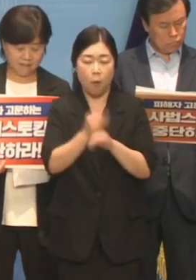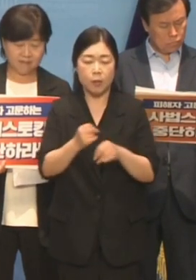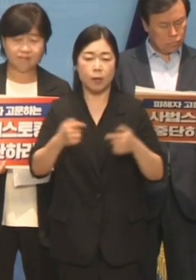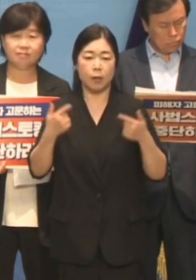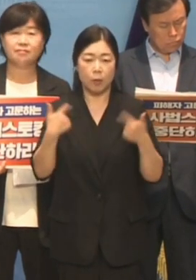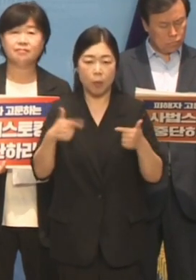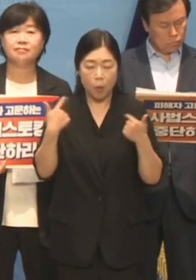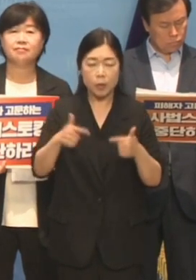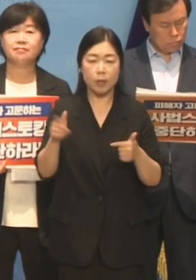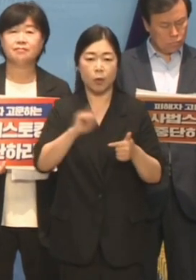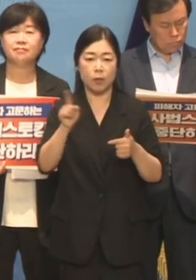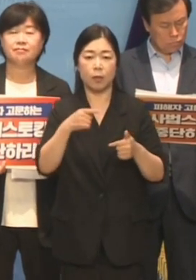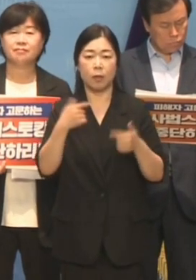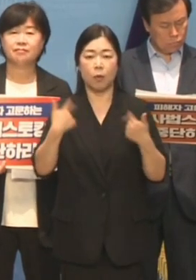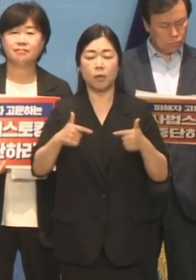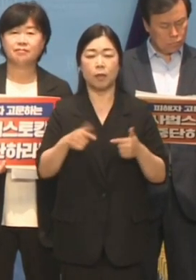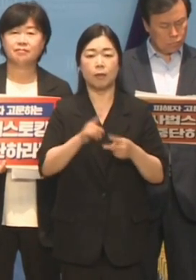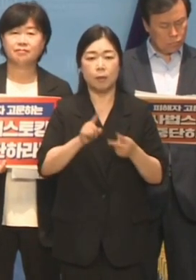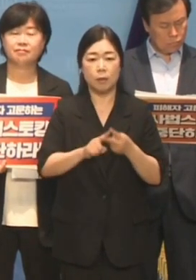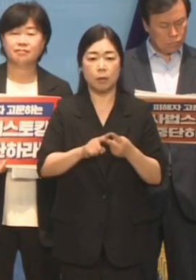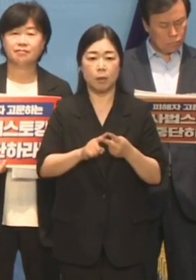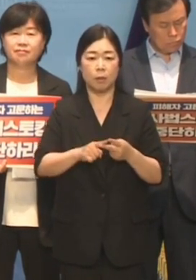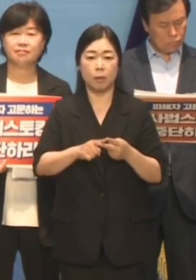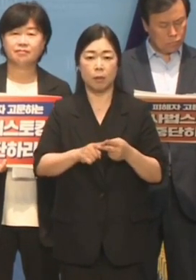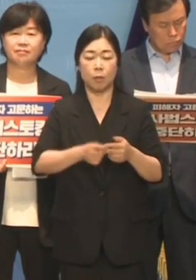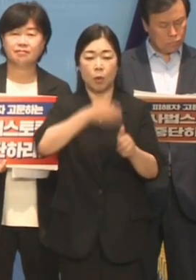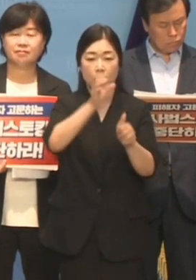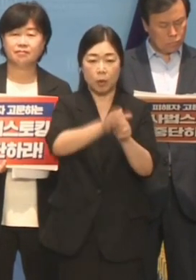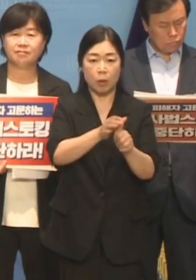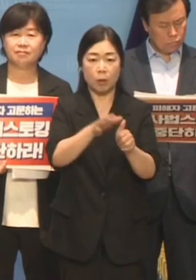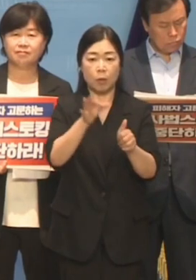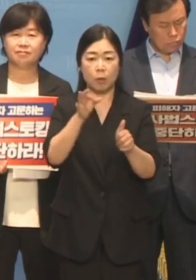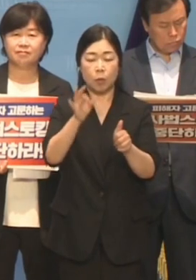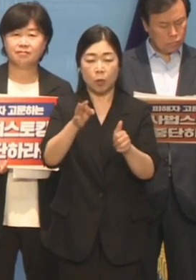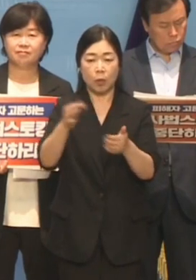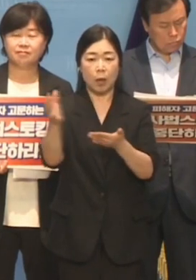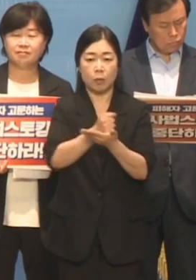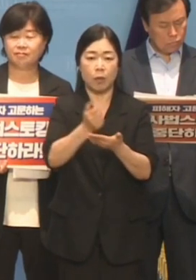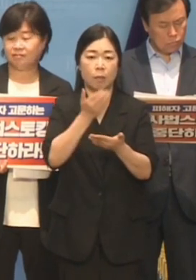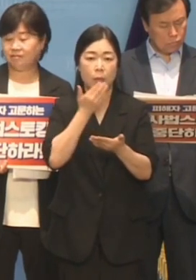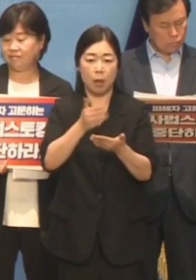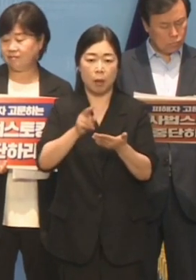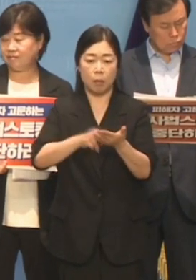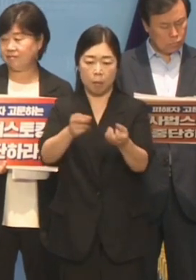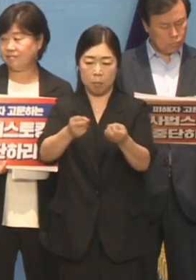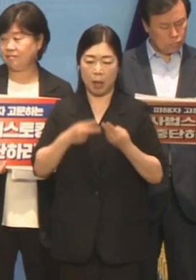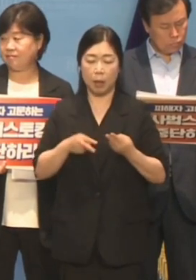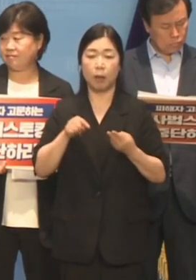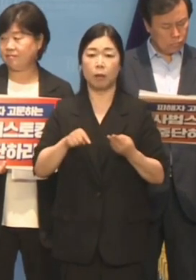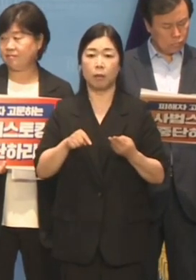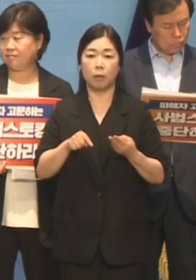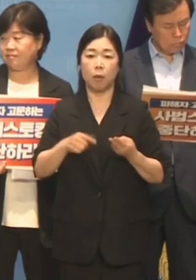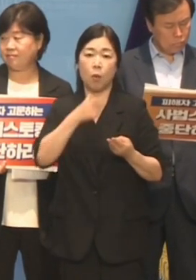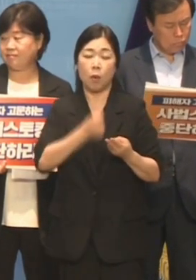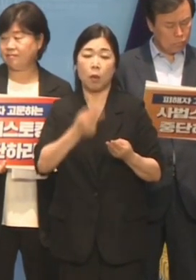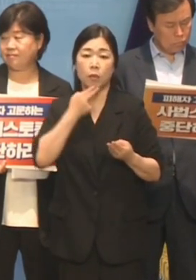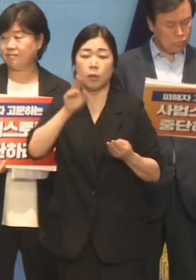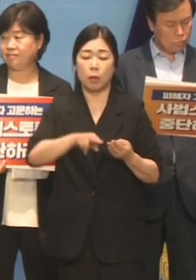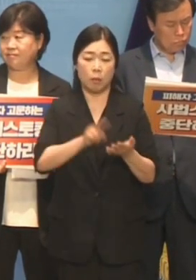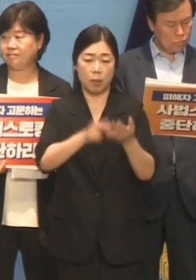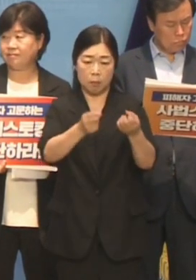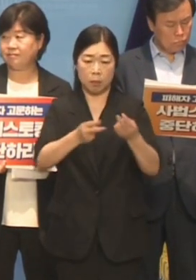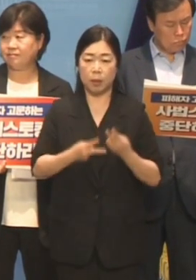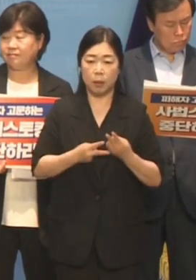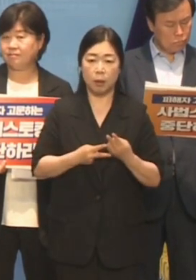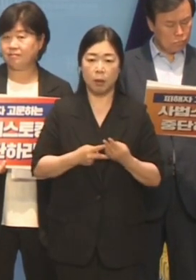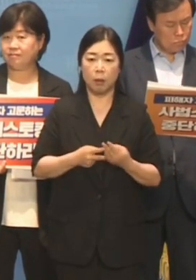언제든지 판결금을 수령하실 수 있다고 적어놓은 외교부의 입장문은 상대방의 의사에 반해